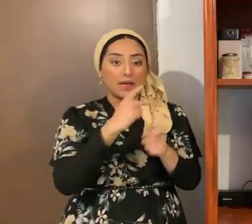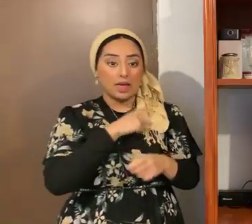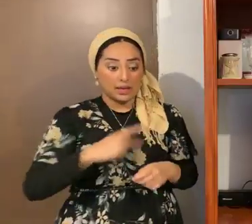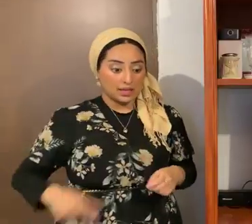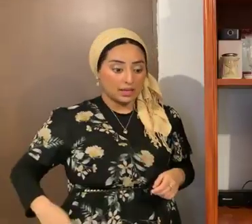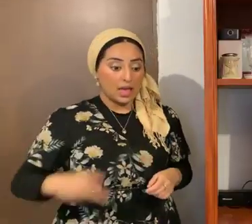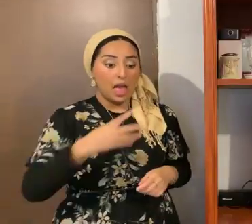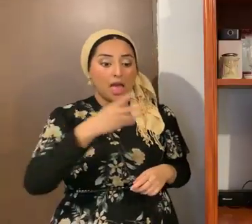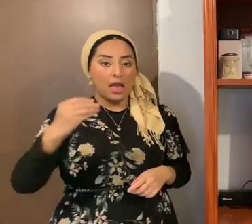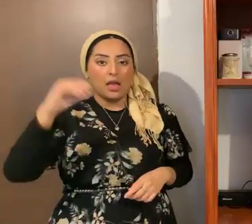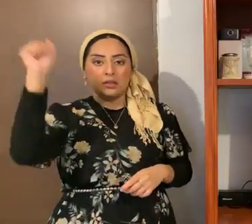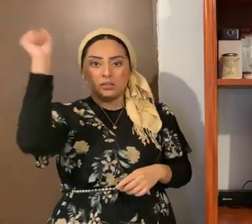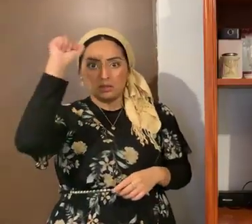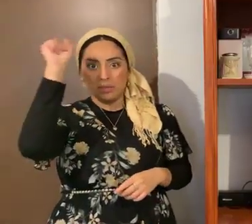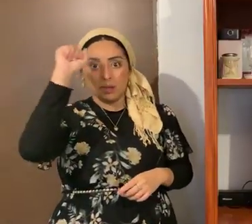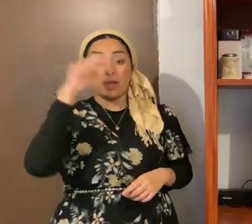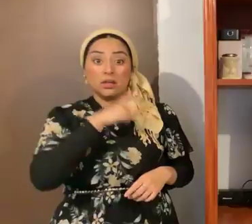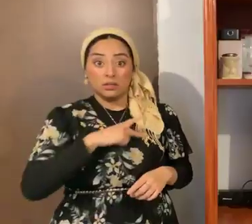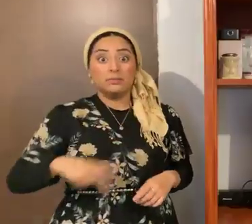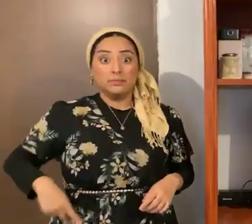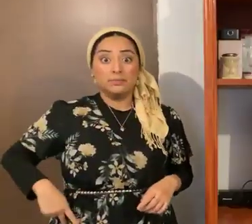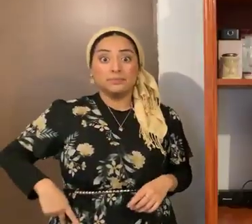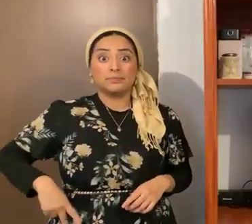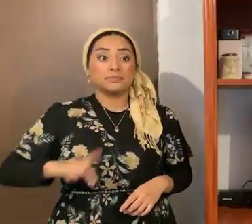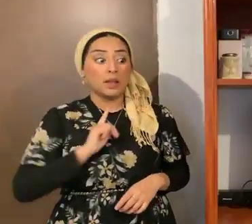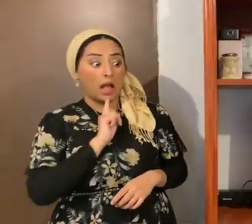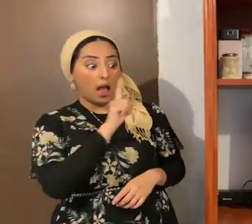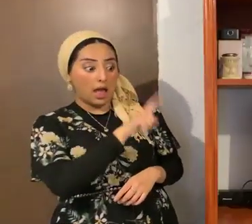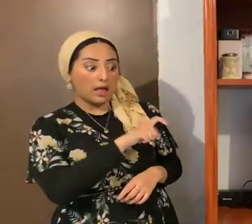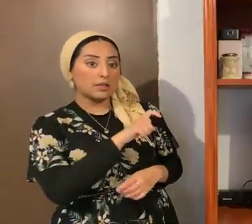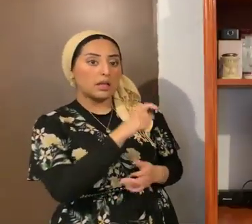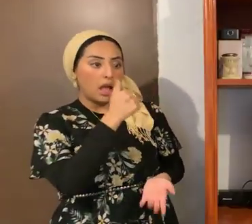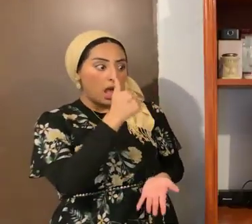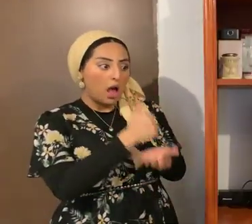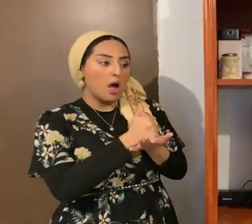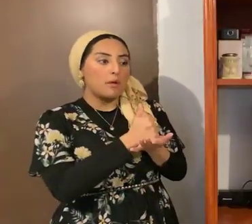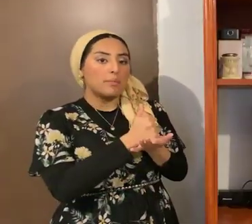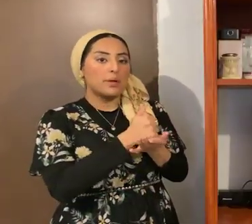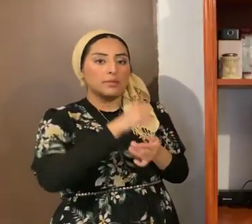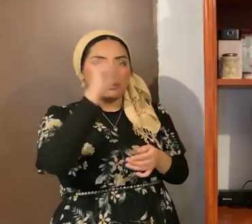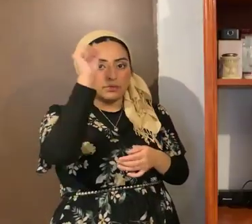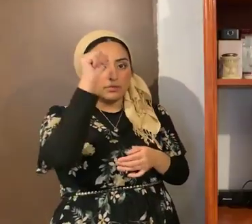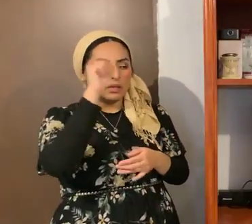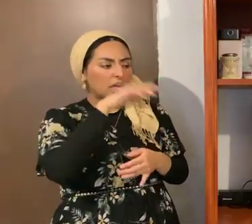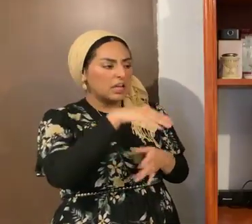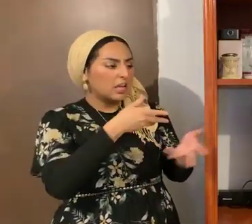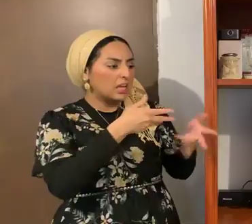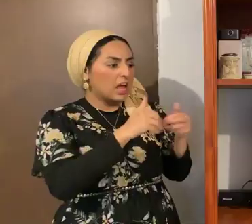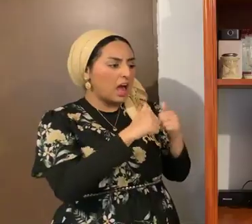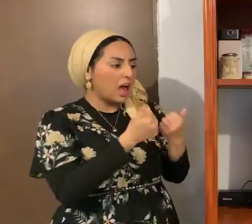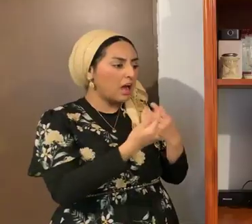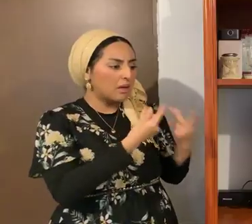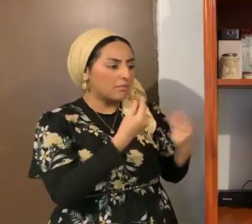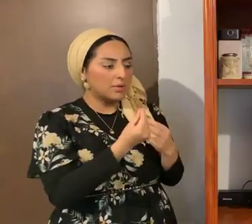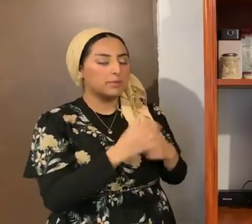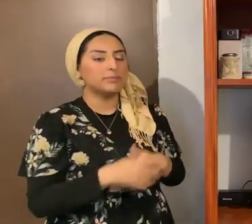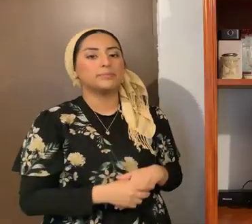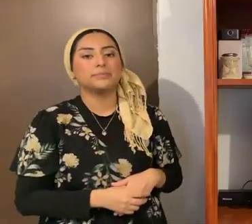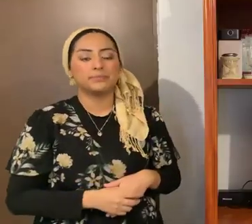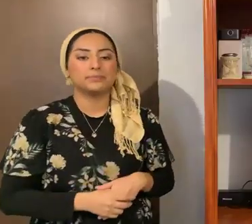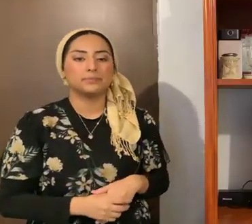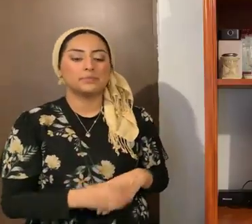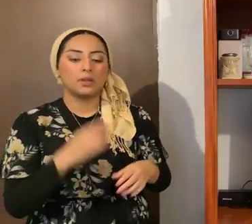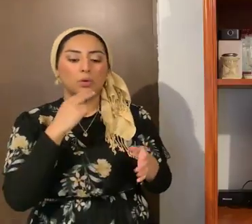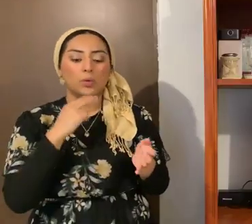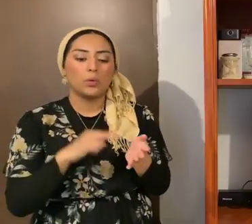el mismo rey necesitaba de los consejos del profeta, porque el profeta tenía contacto con Elohim mismo. Ahora,